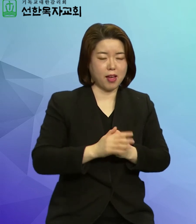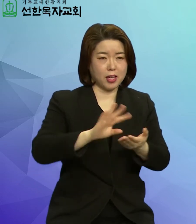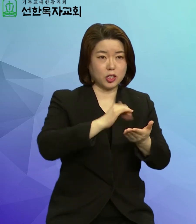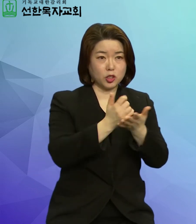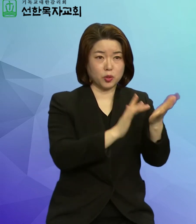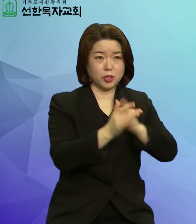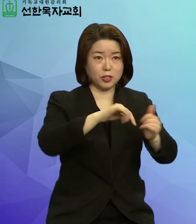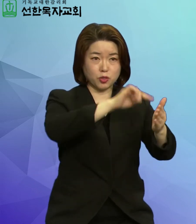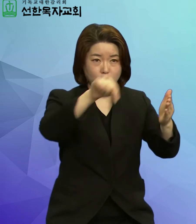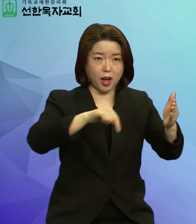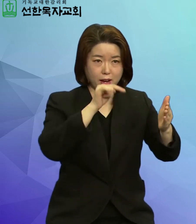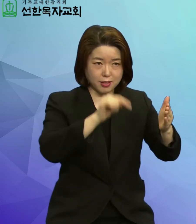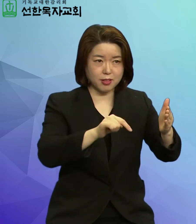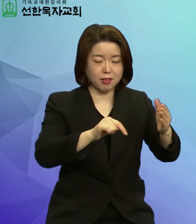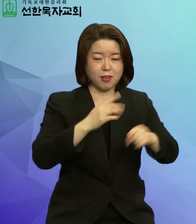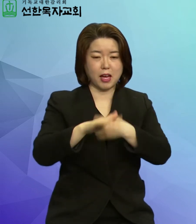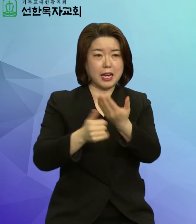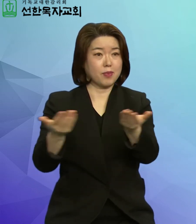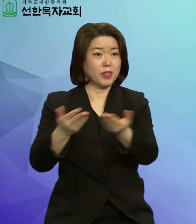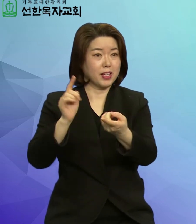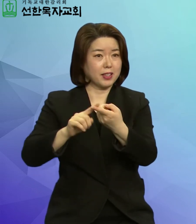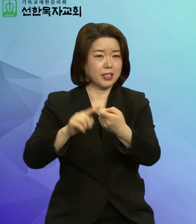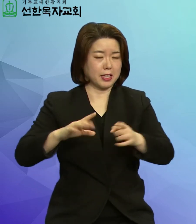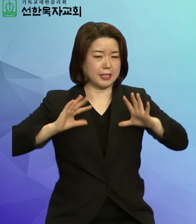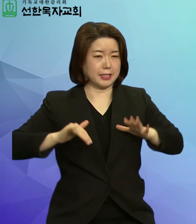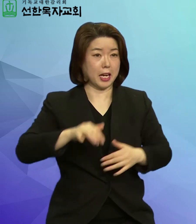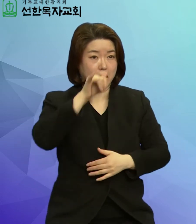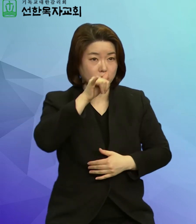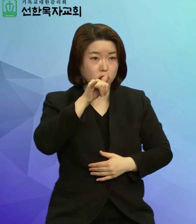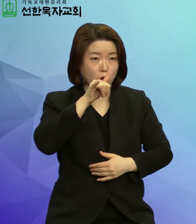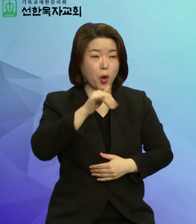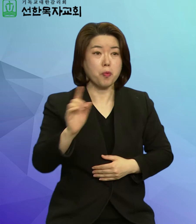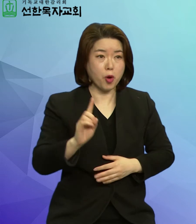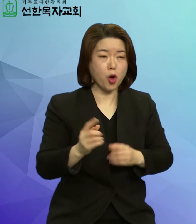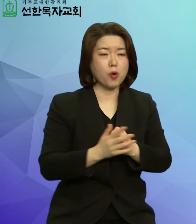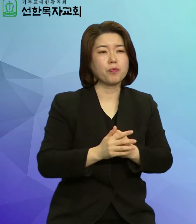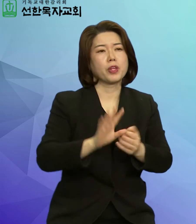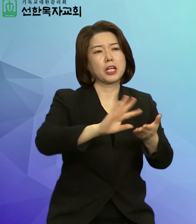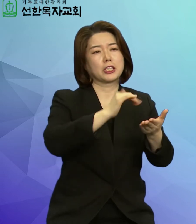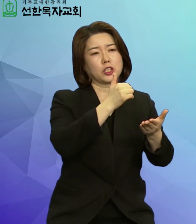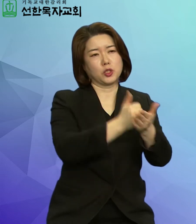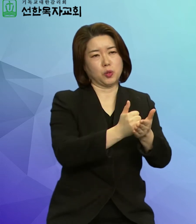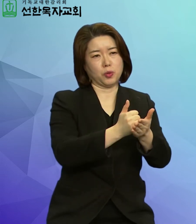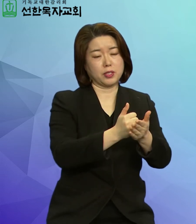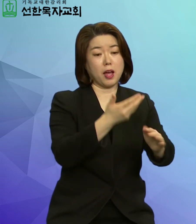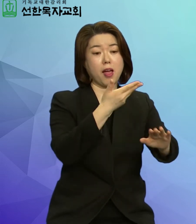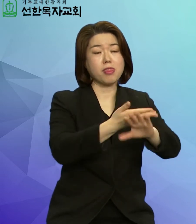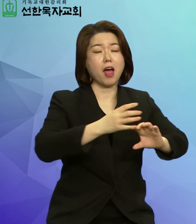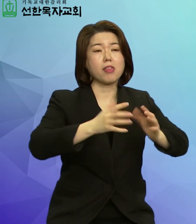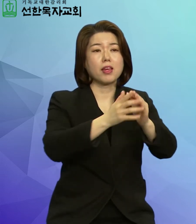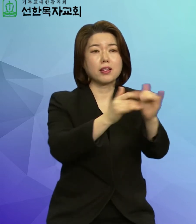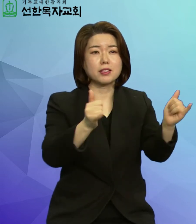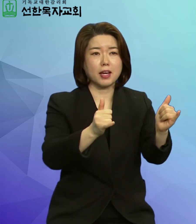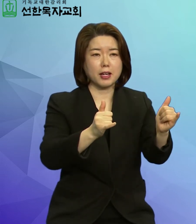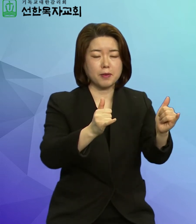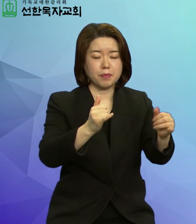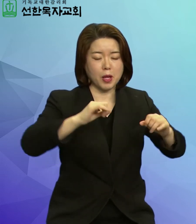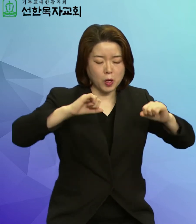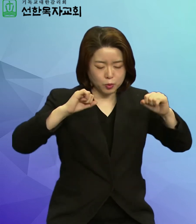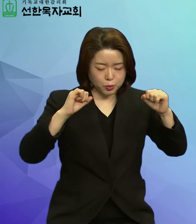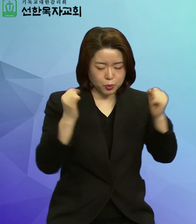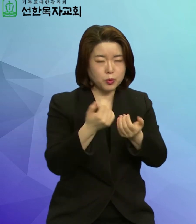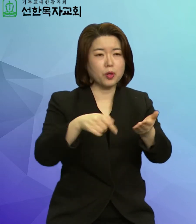내가 그리스도 예수 안에서 하나님의 일에 대하여 자랑하는 것이 있거니와 그리스도께서